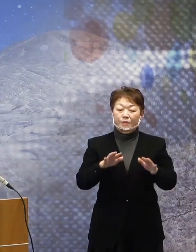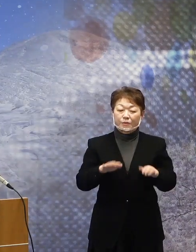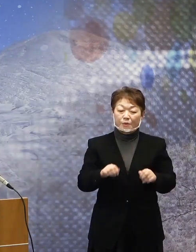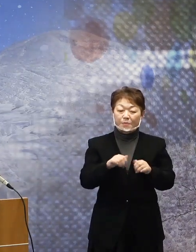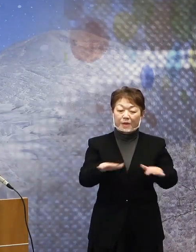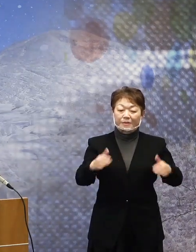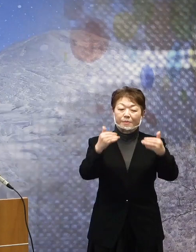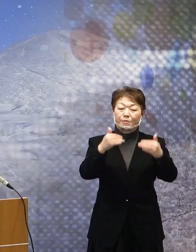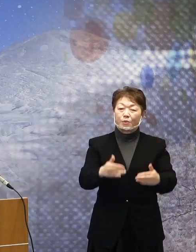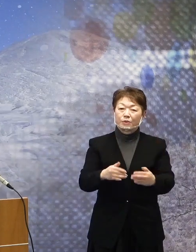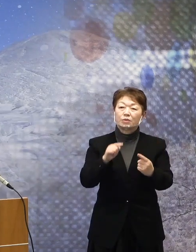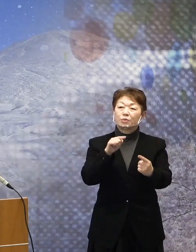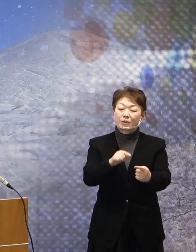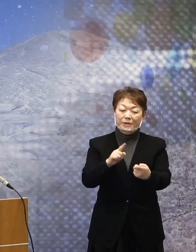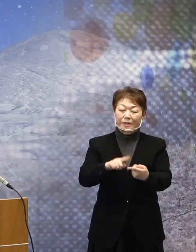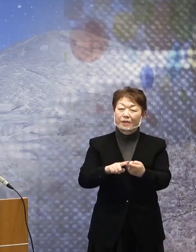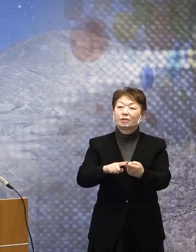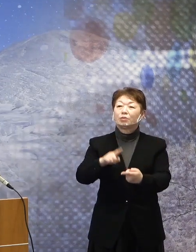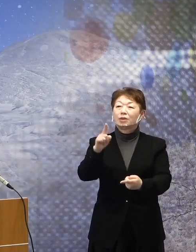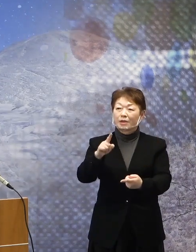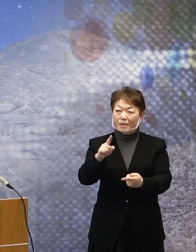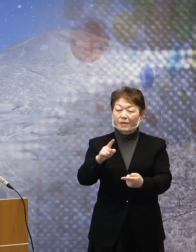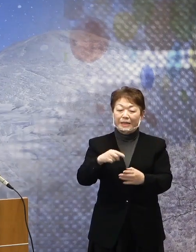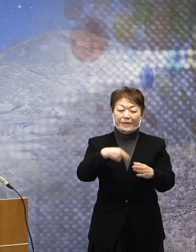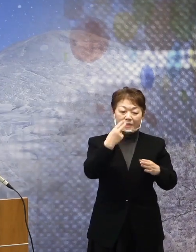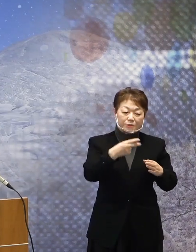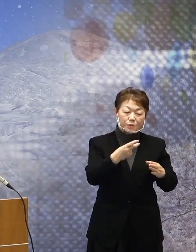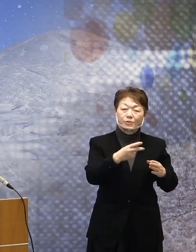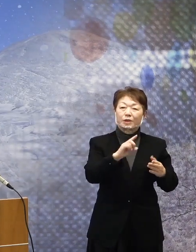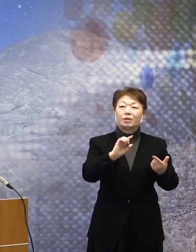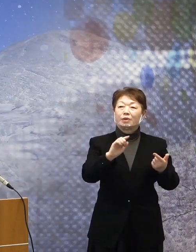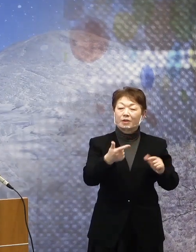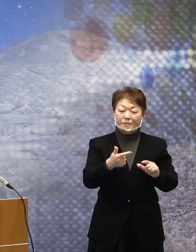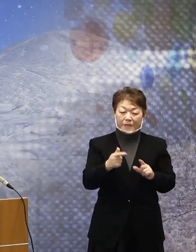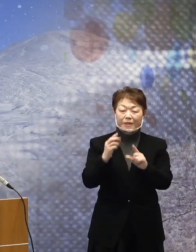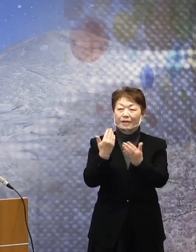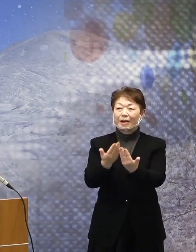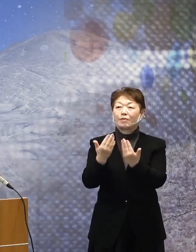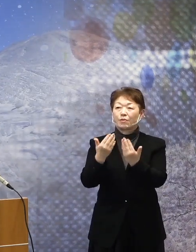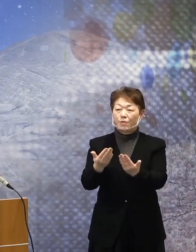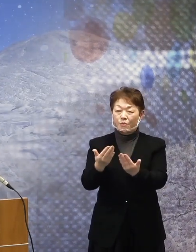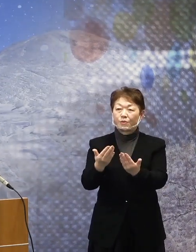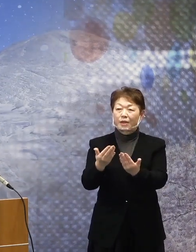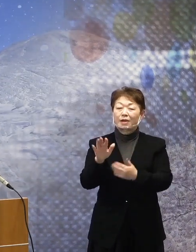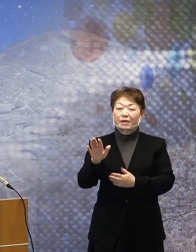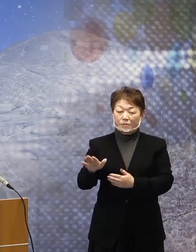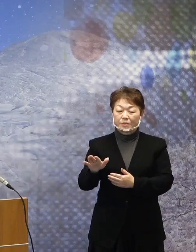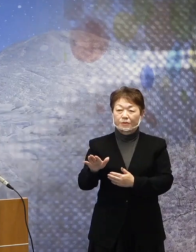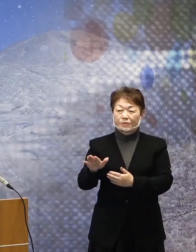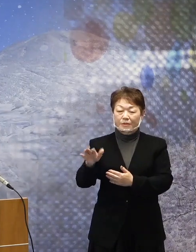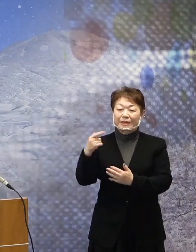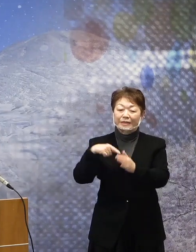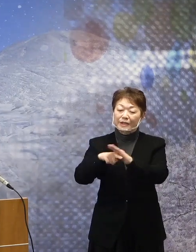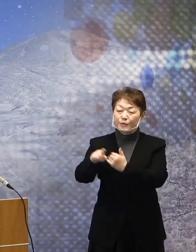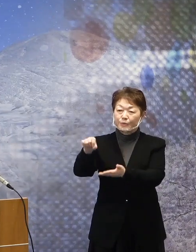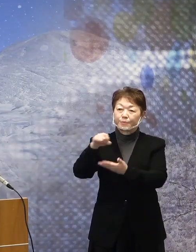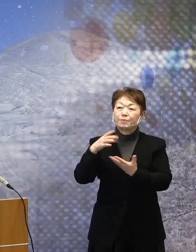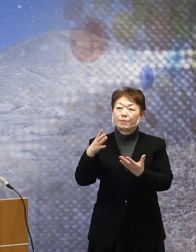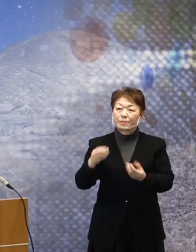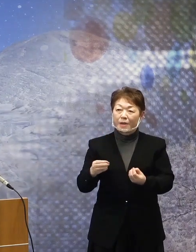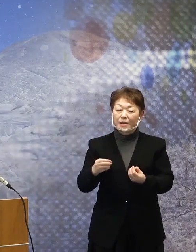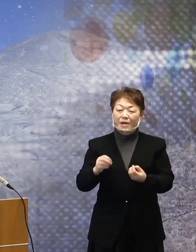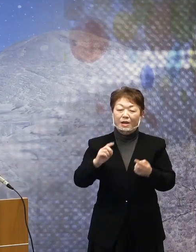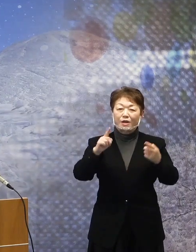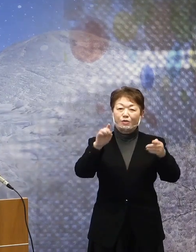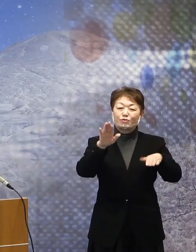大されなかった理由が、飲食店ではなくて学校とかで出ているという理由を挙げて、いましたけども、そうしたものに対する不公